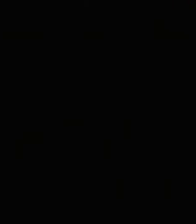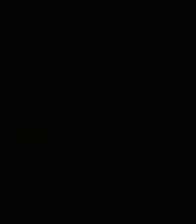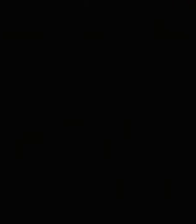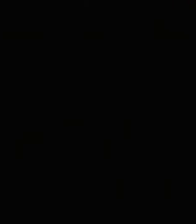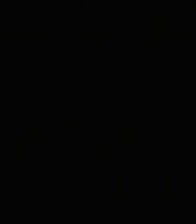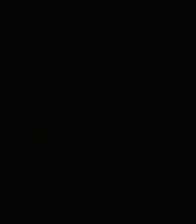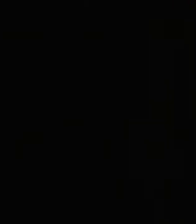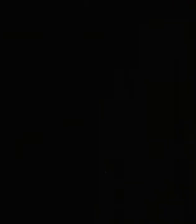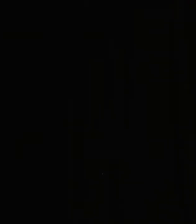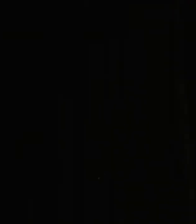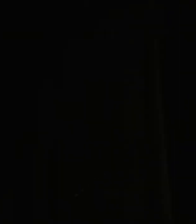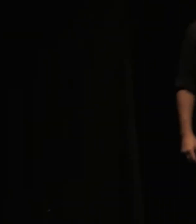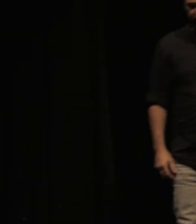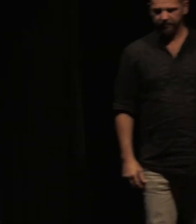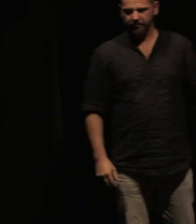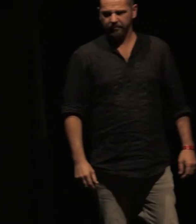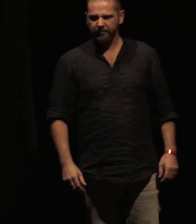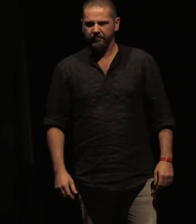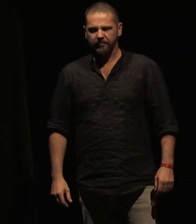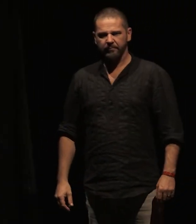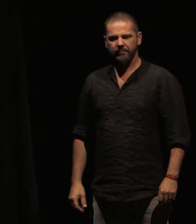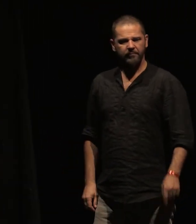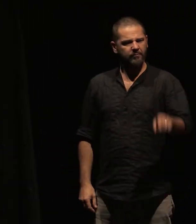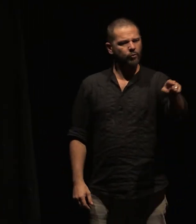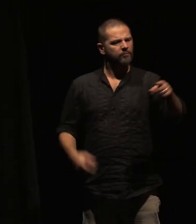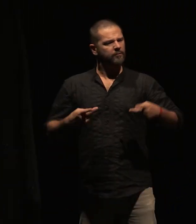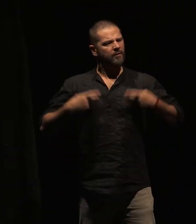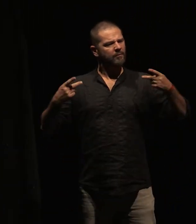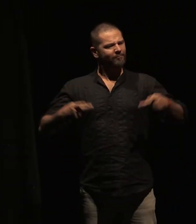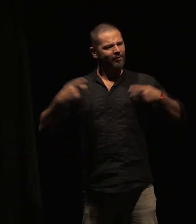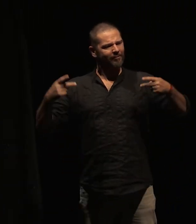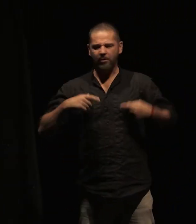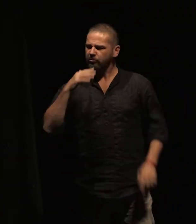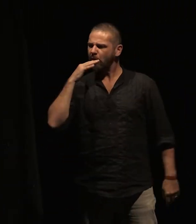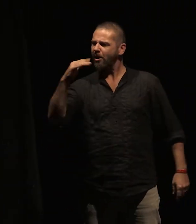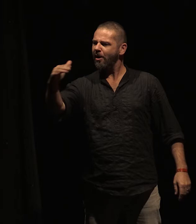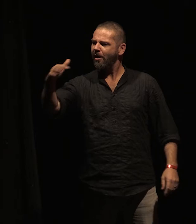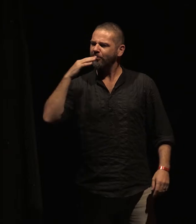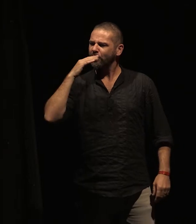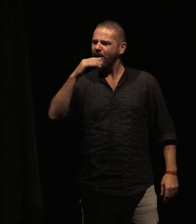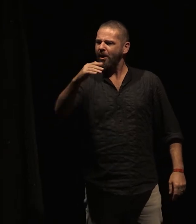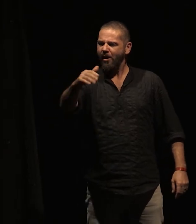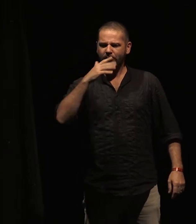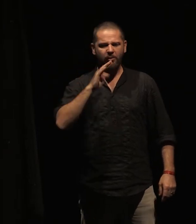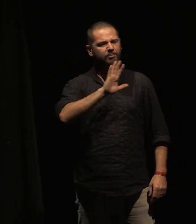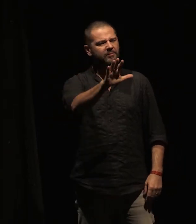Chante encore, ô créature vivante, chante encore, toi, toi qui nous portes la chanson. La musique